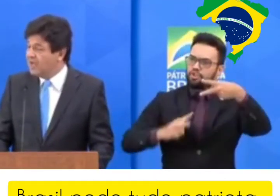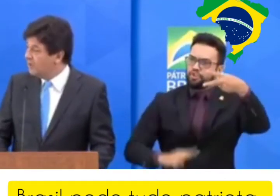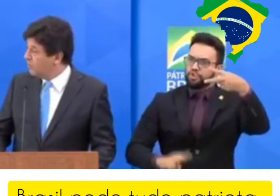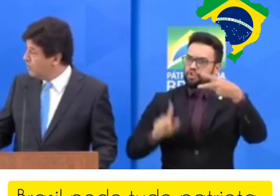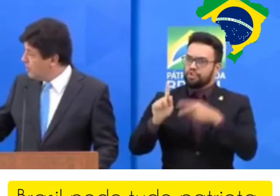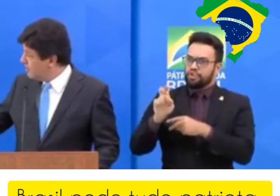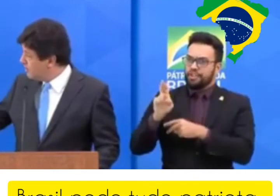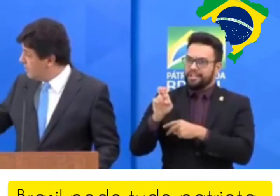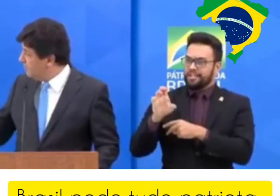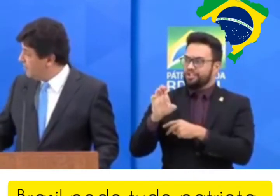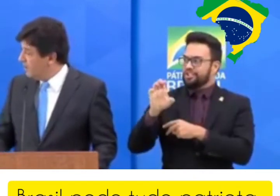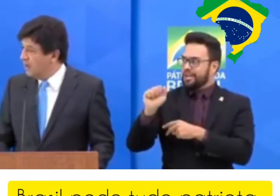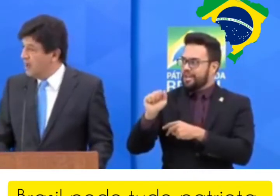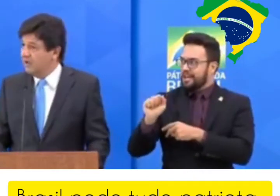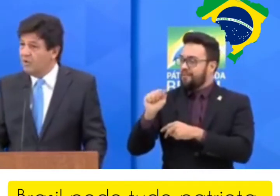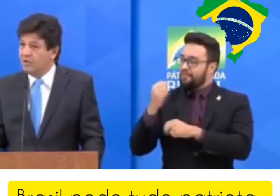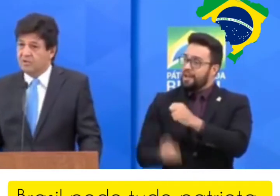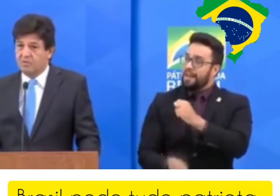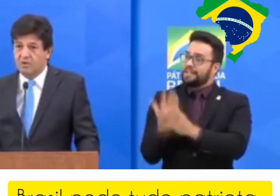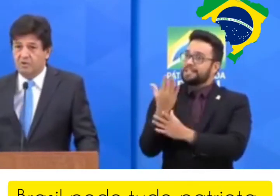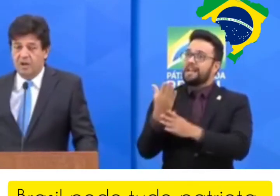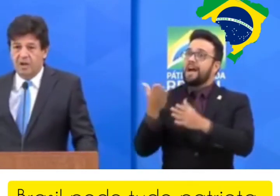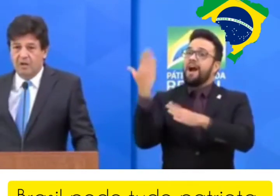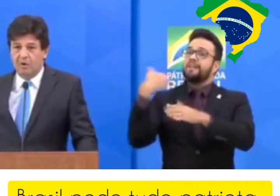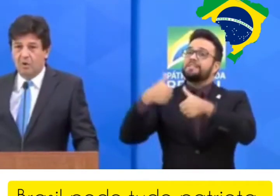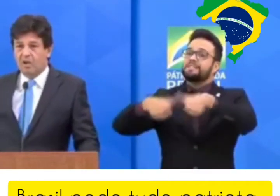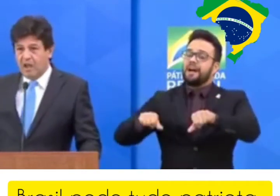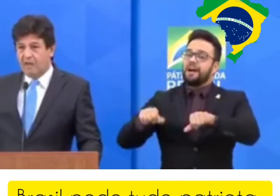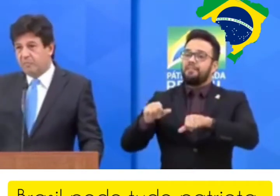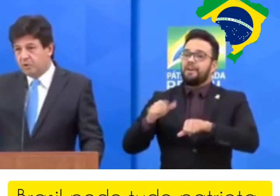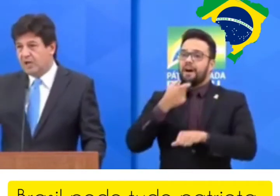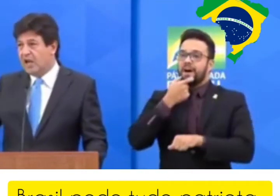foi lançado quando ele estava lá em Londres, quando